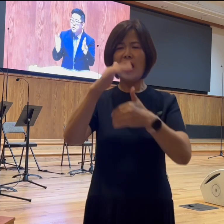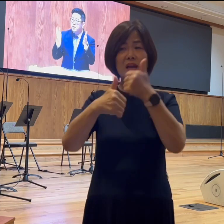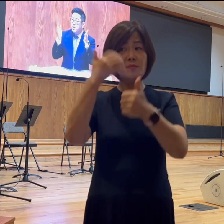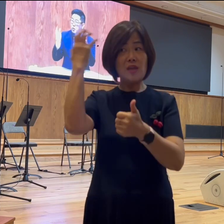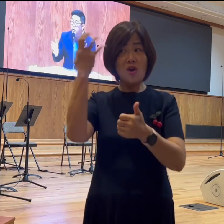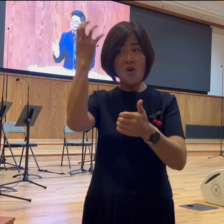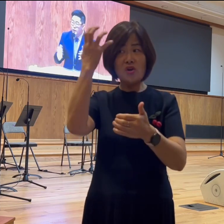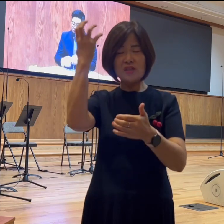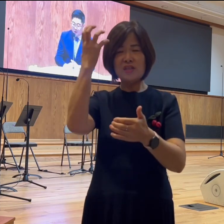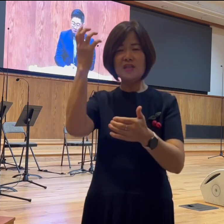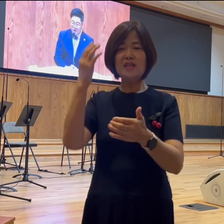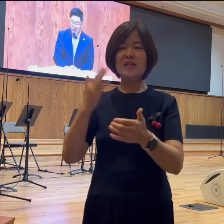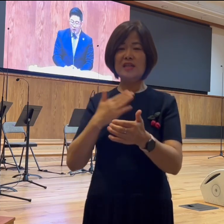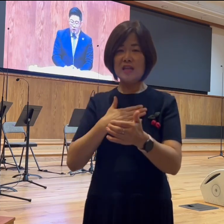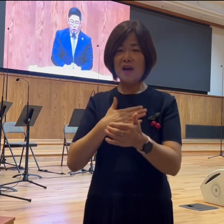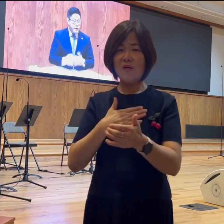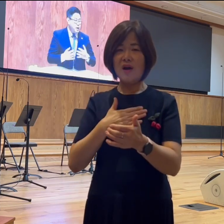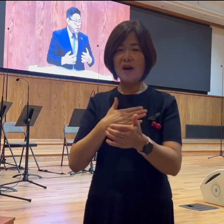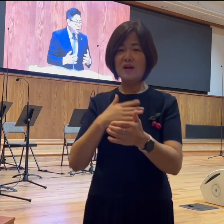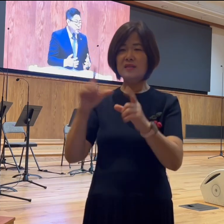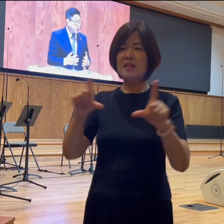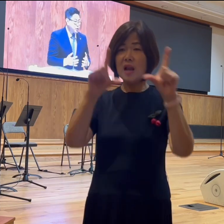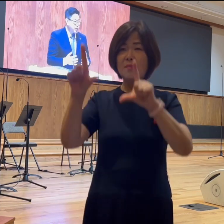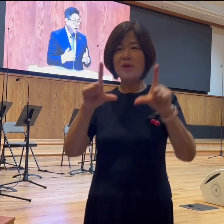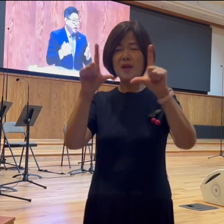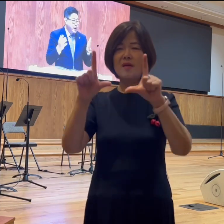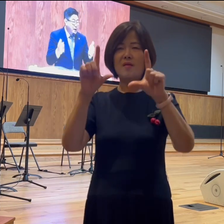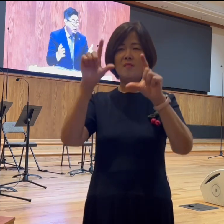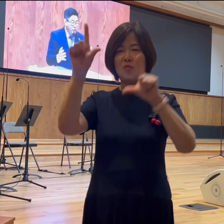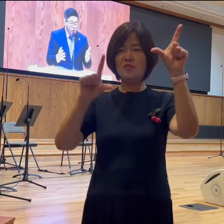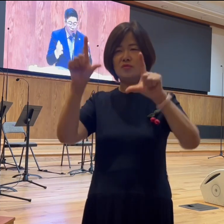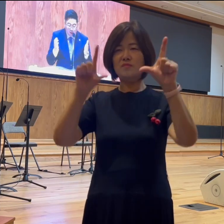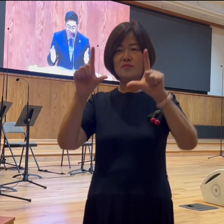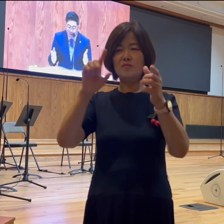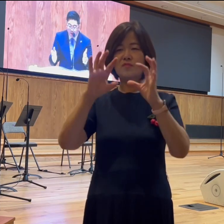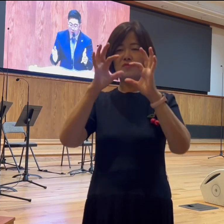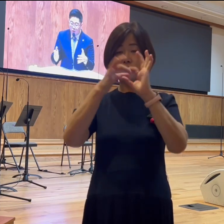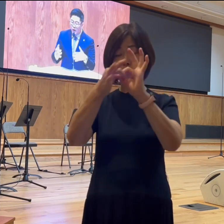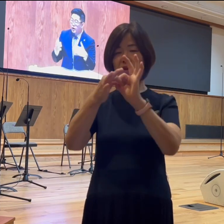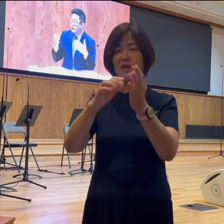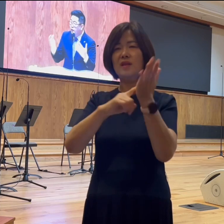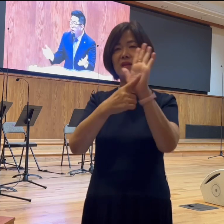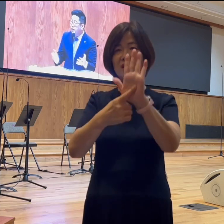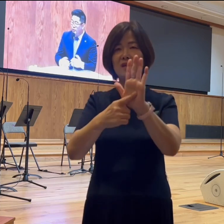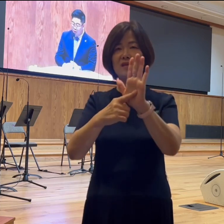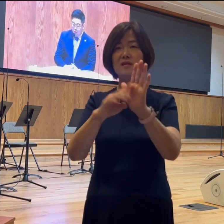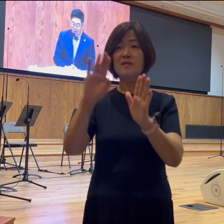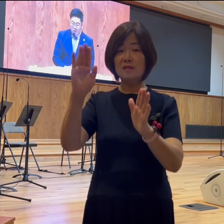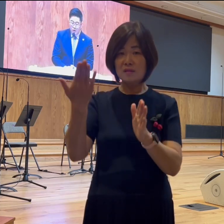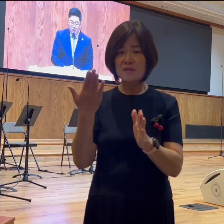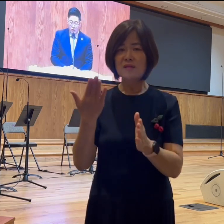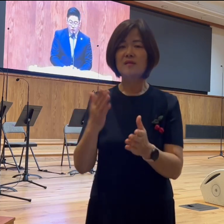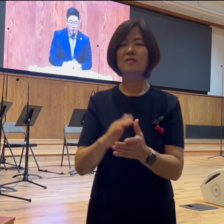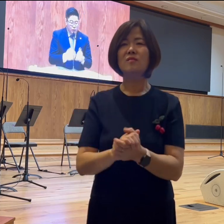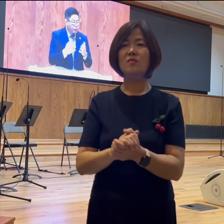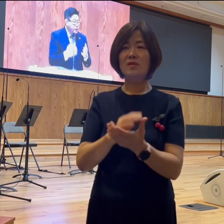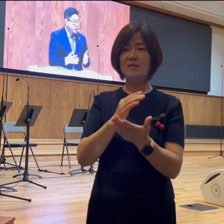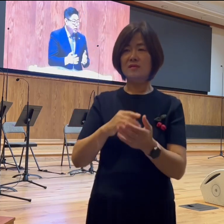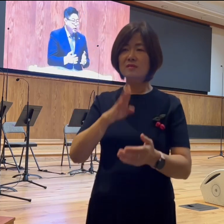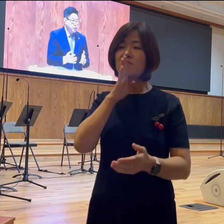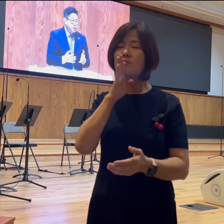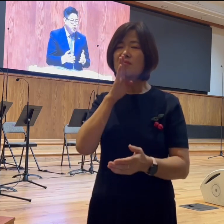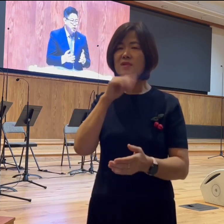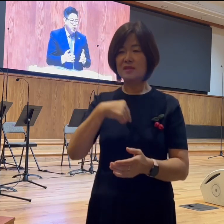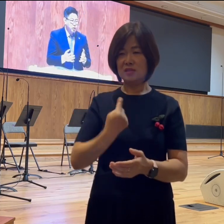영이신 성령님께서 우리의 삶의 모습들을 통해 가시적으로 나타나시고 드러나심으로 스스로를